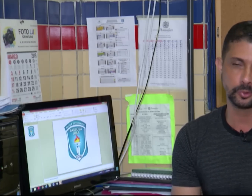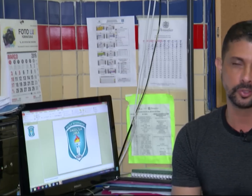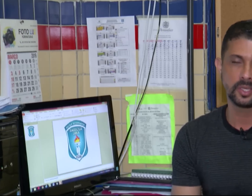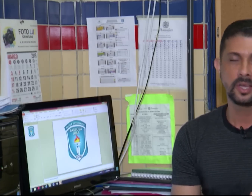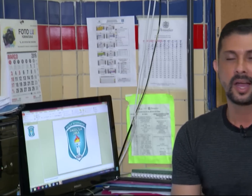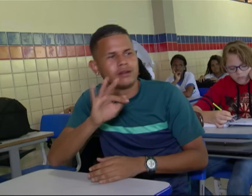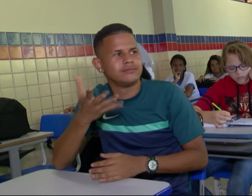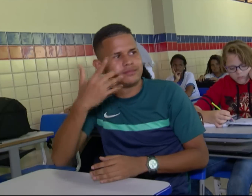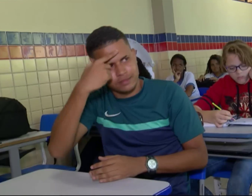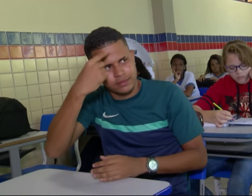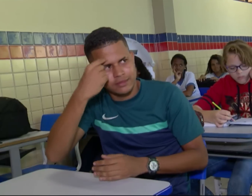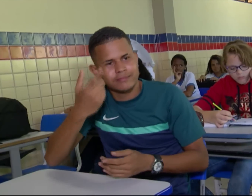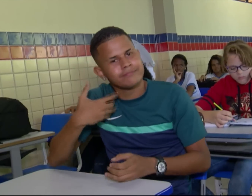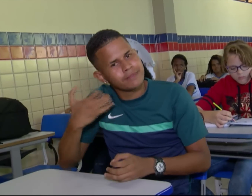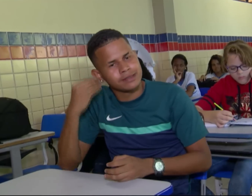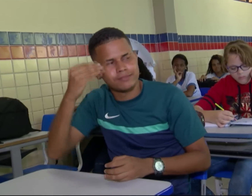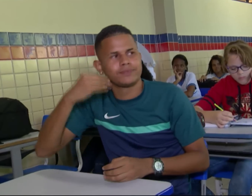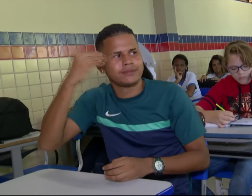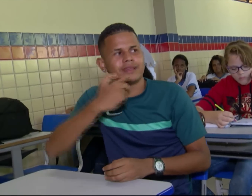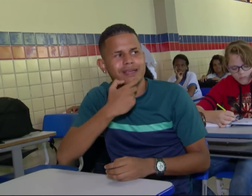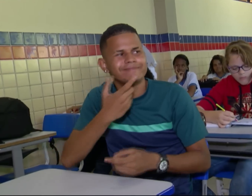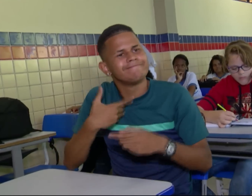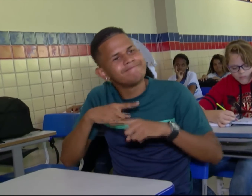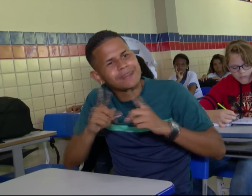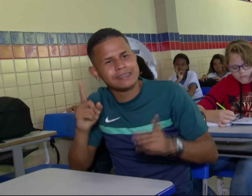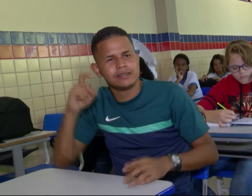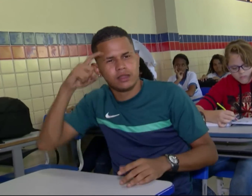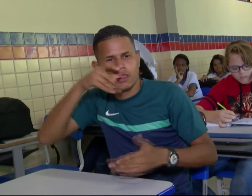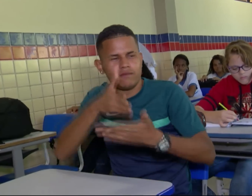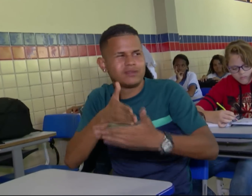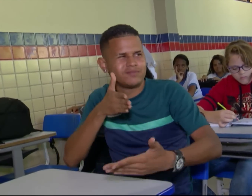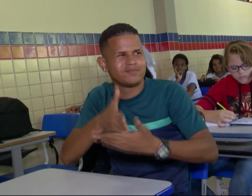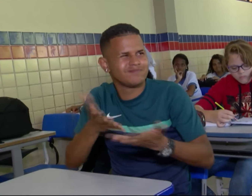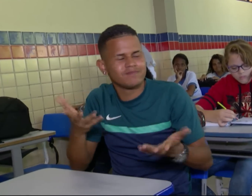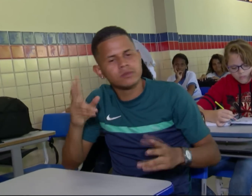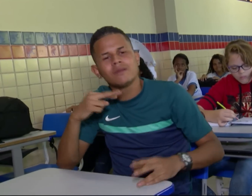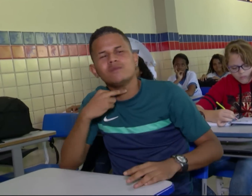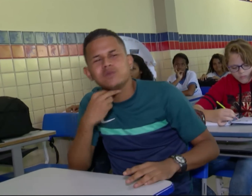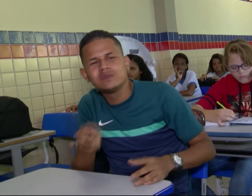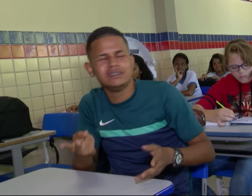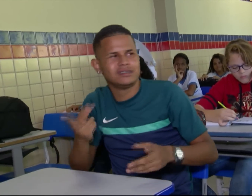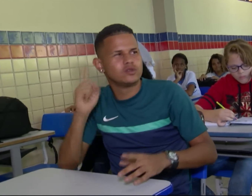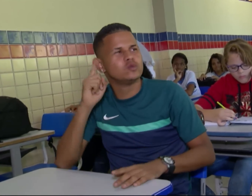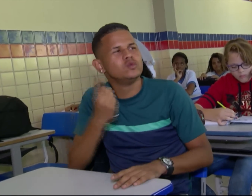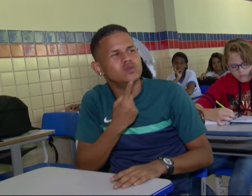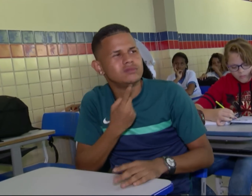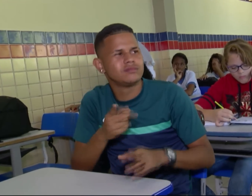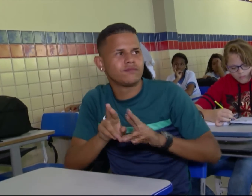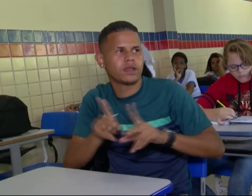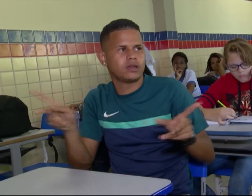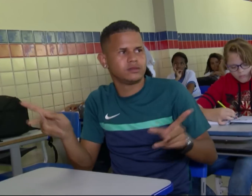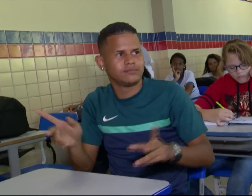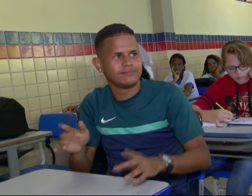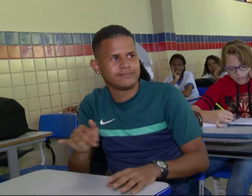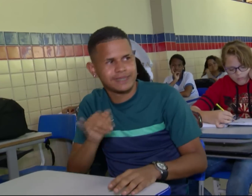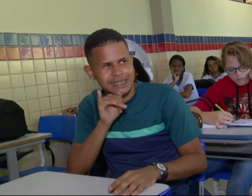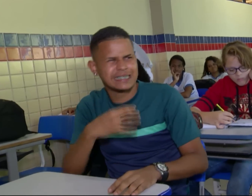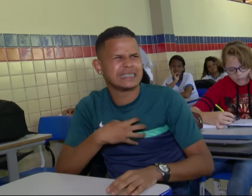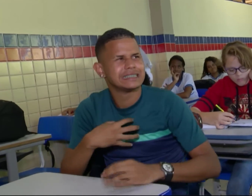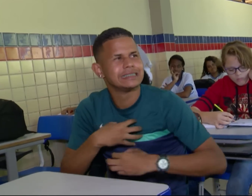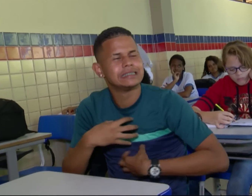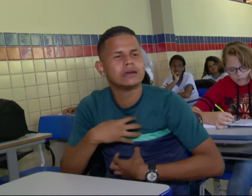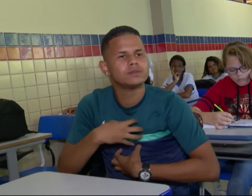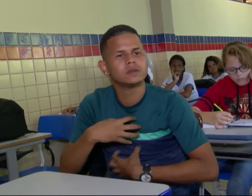surdos aprovados em universidades públicas e universidades particulares. E que eu sei que com toda dificuldade,